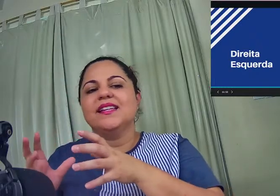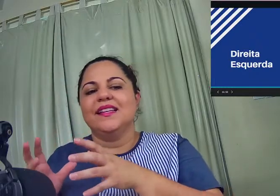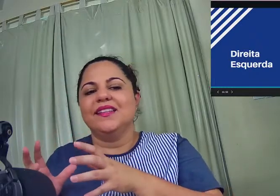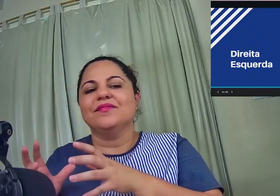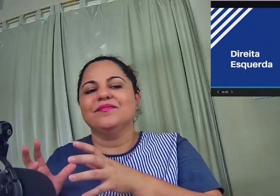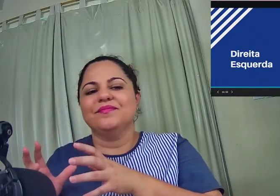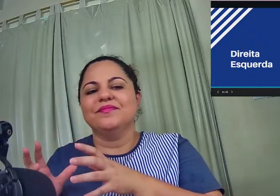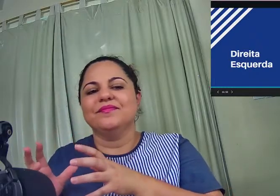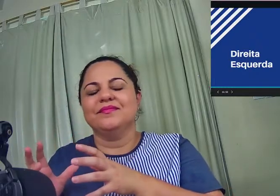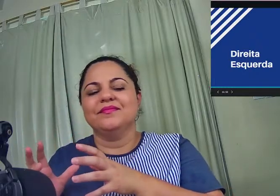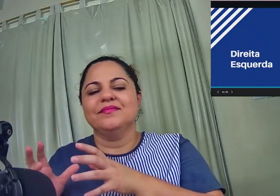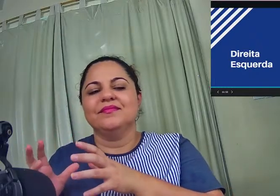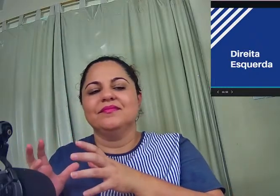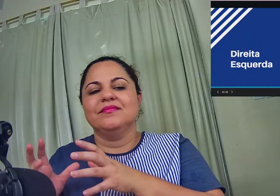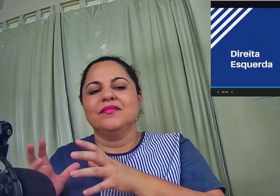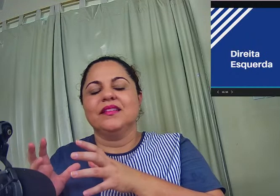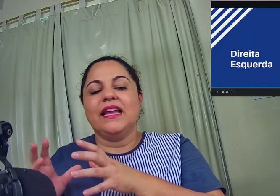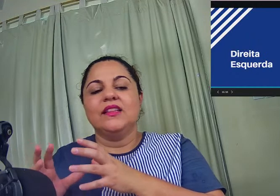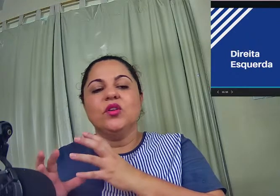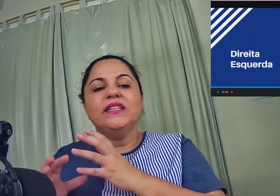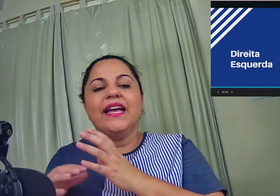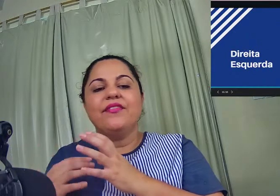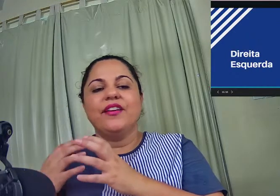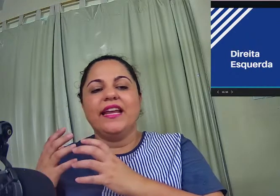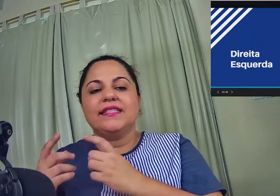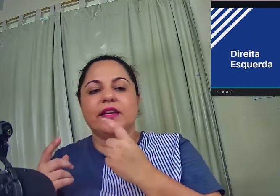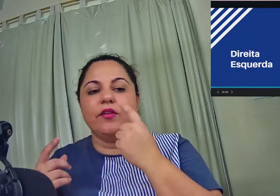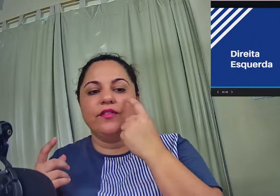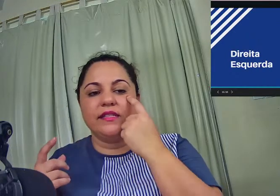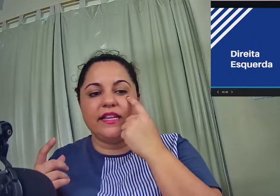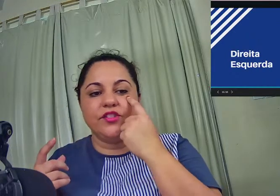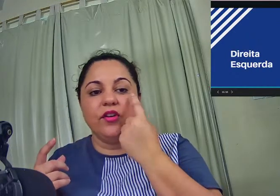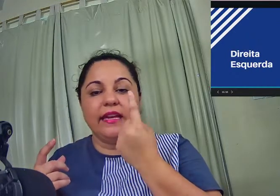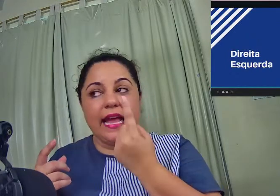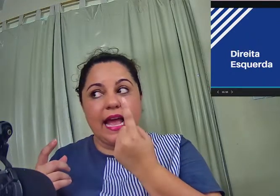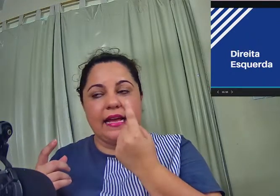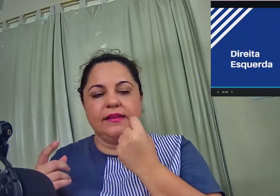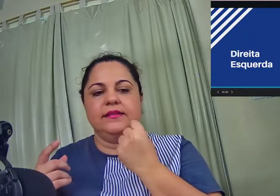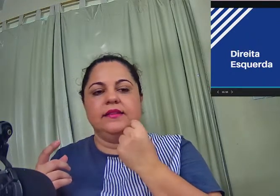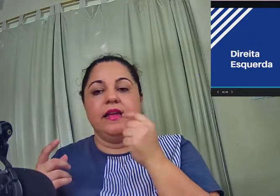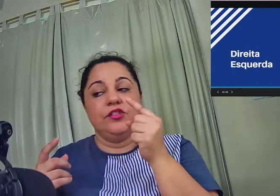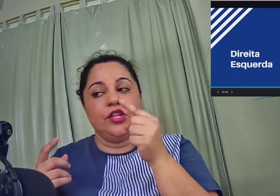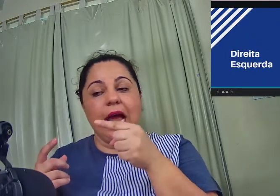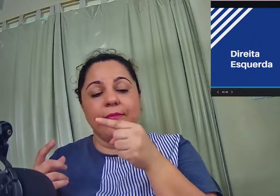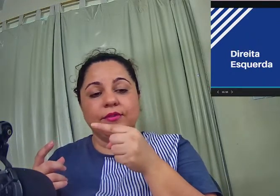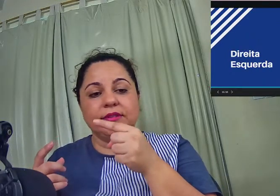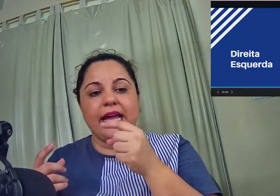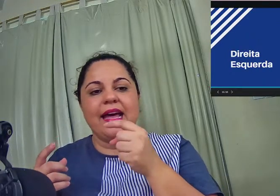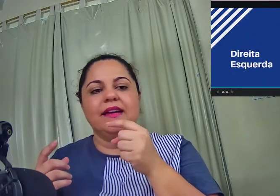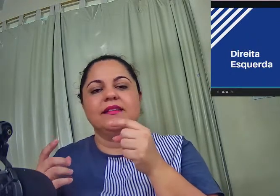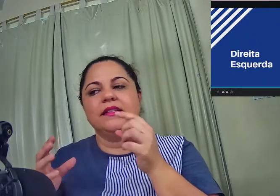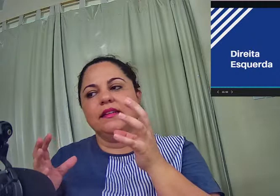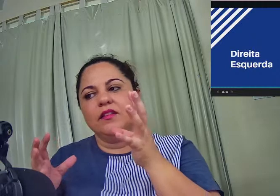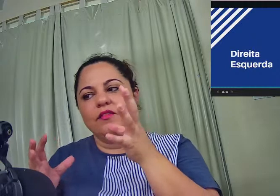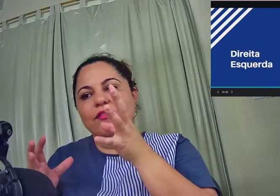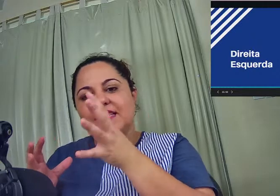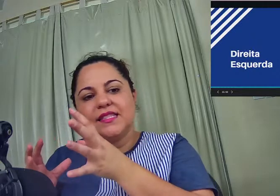ali, né? Toda referência que eu fizer de olhar, de apontar, vai ser